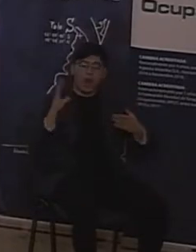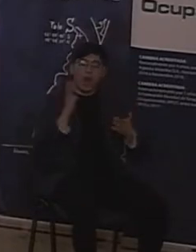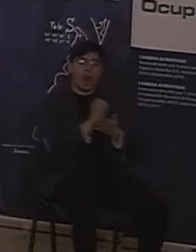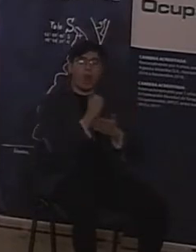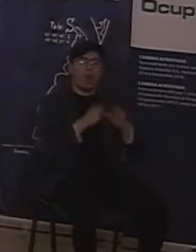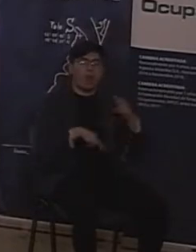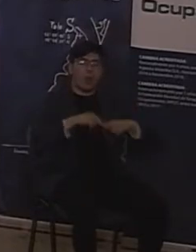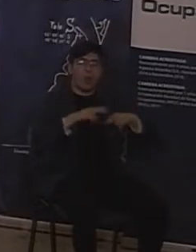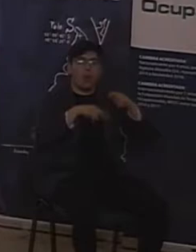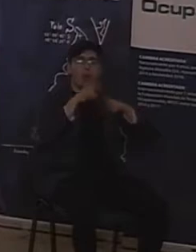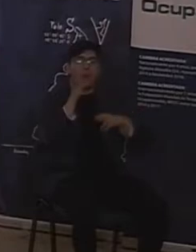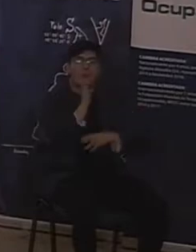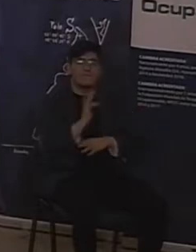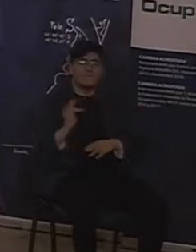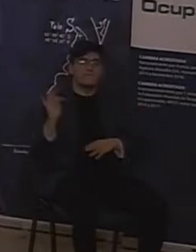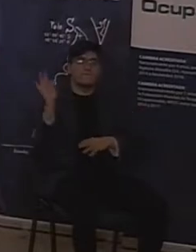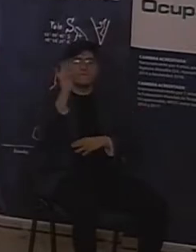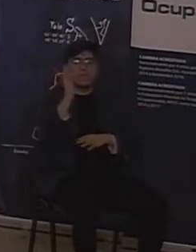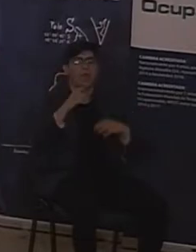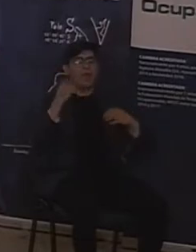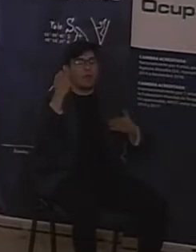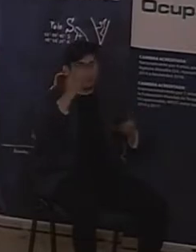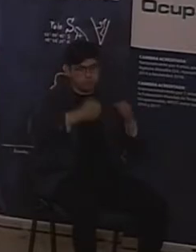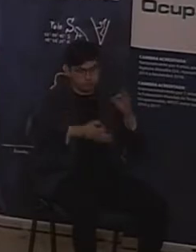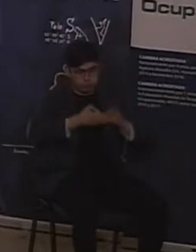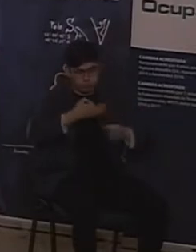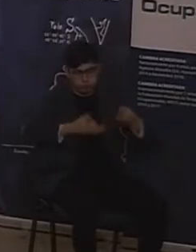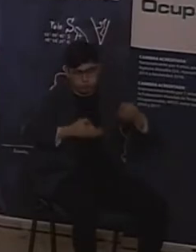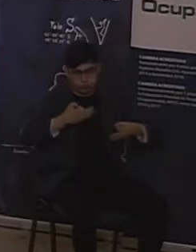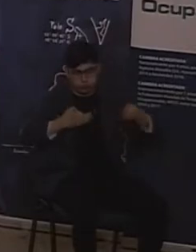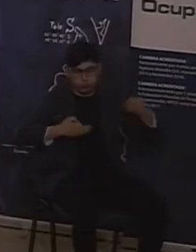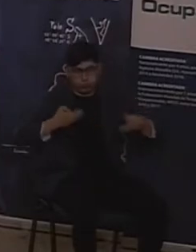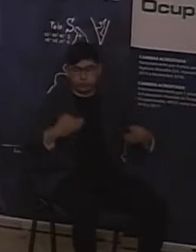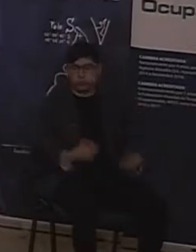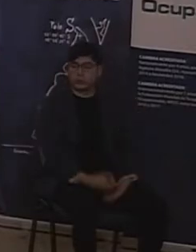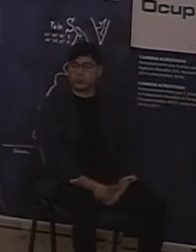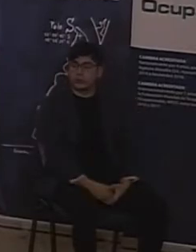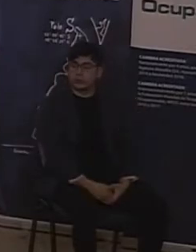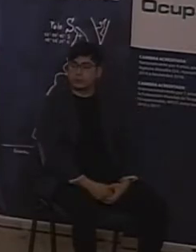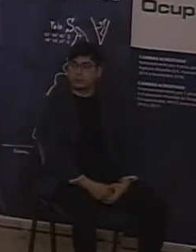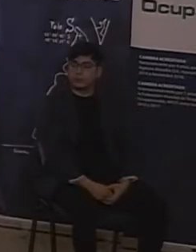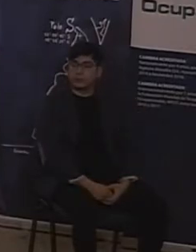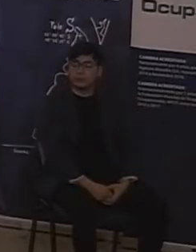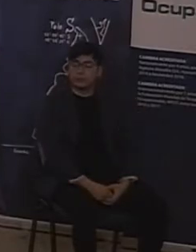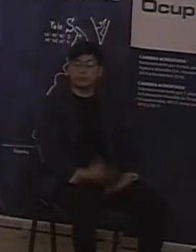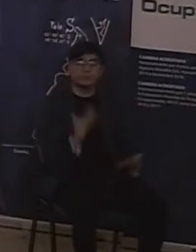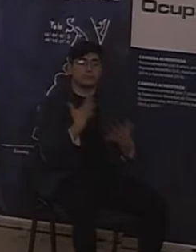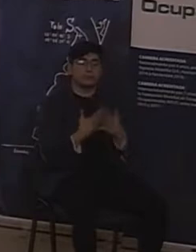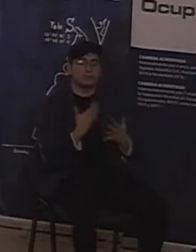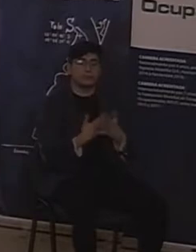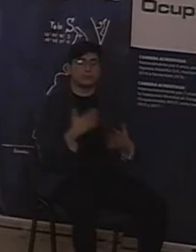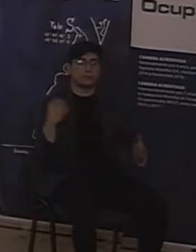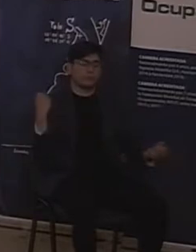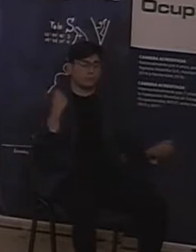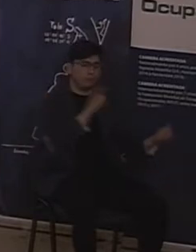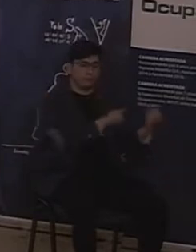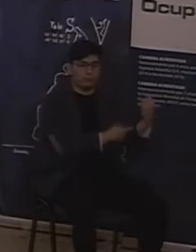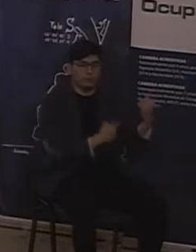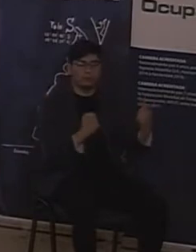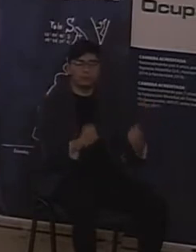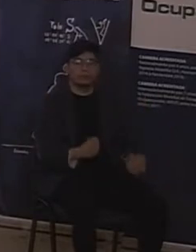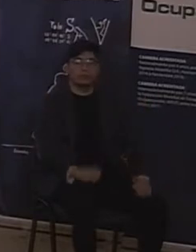filosófica jurídica que se terminó materializando en un golpe fuerte a la